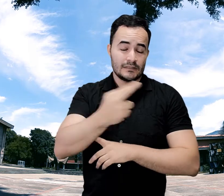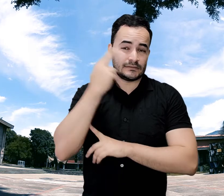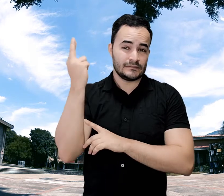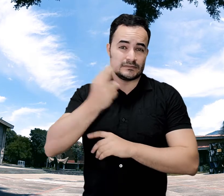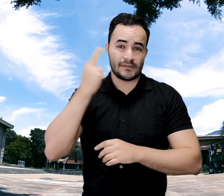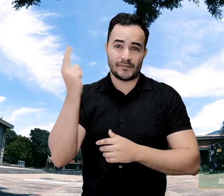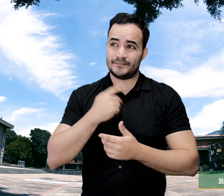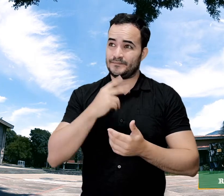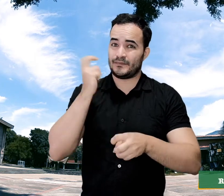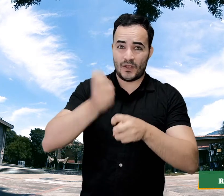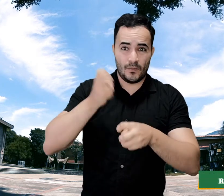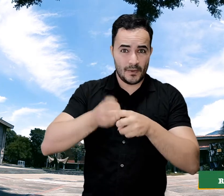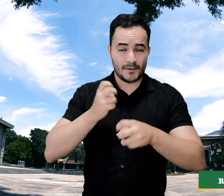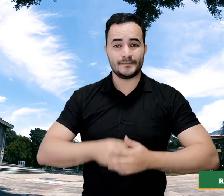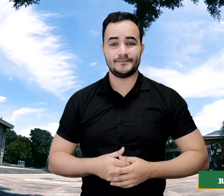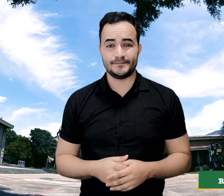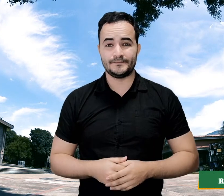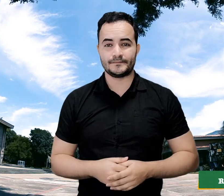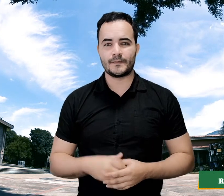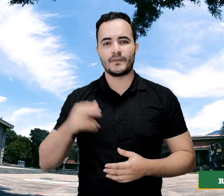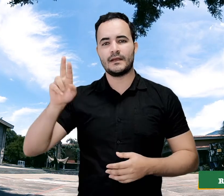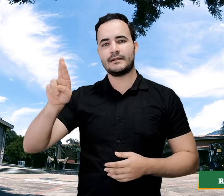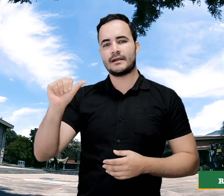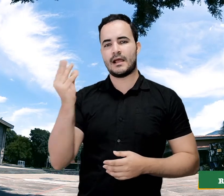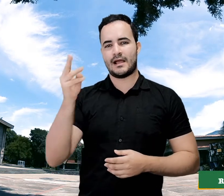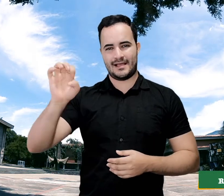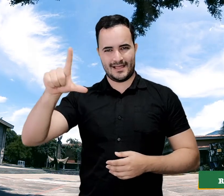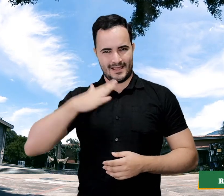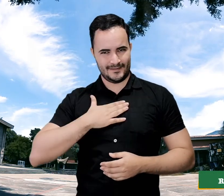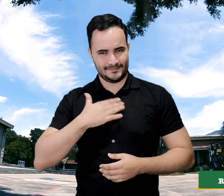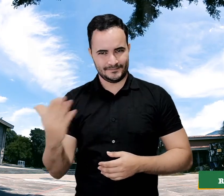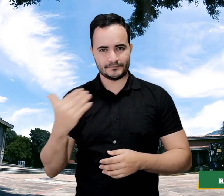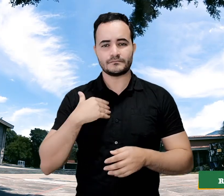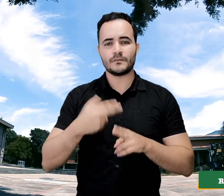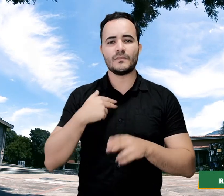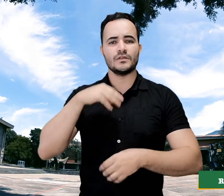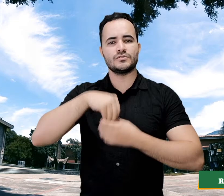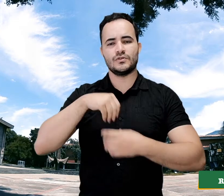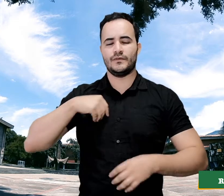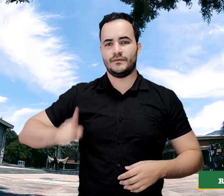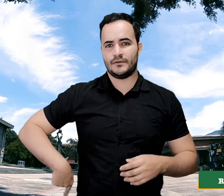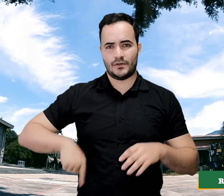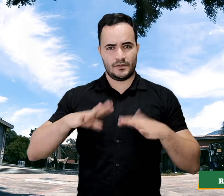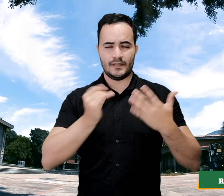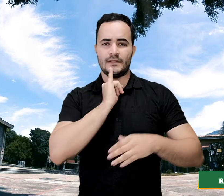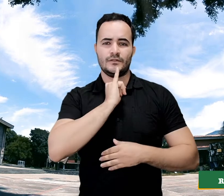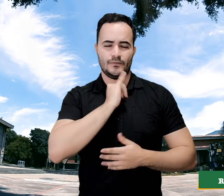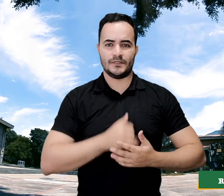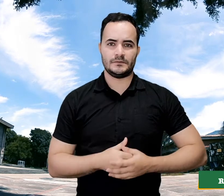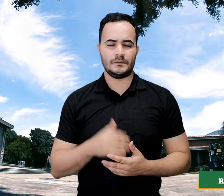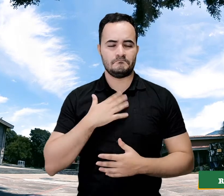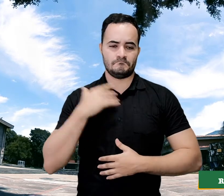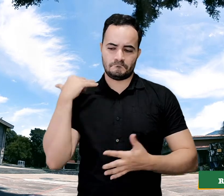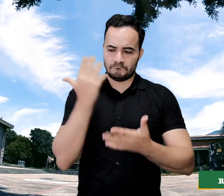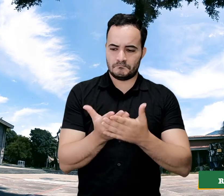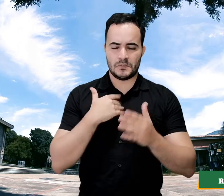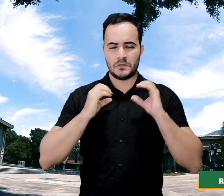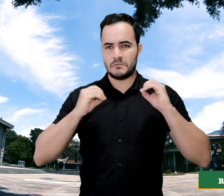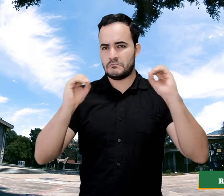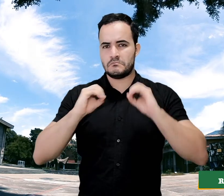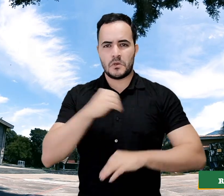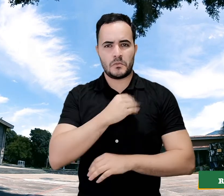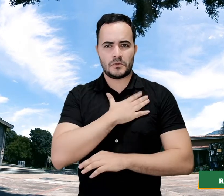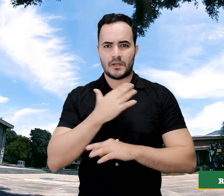una descripción. Mi nombre es Raquel Ruiz y estoy en la Escuela de Idiomas. Nunca he tenido la oportunidad de trabajar con